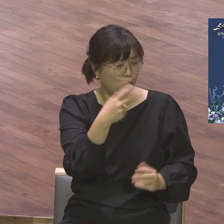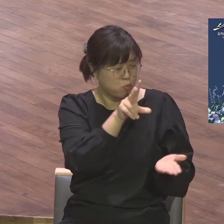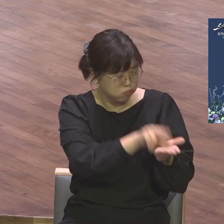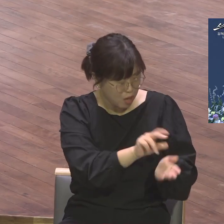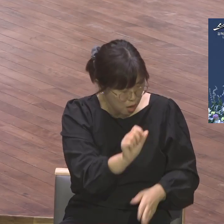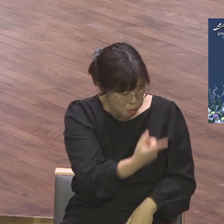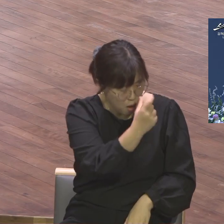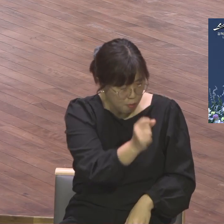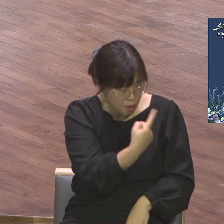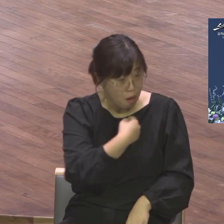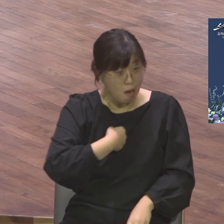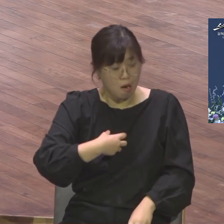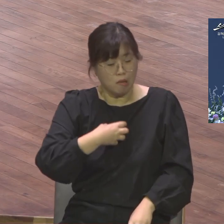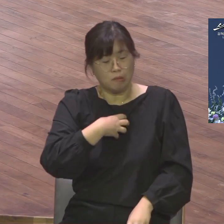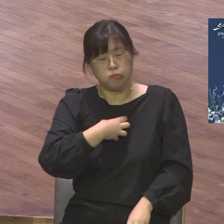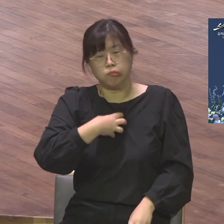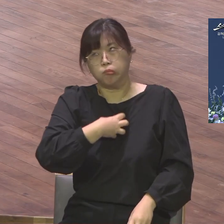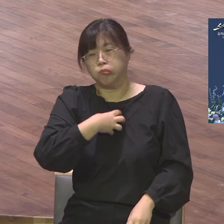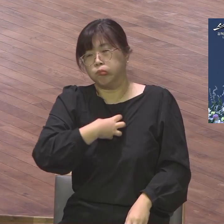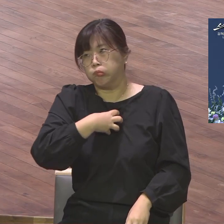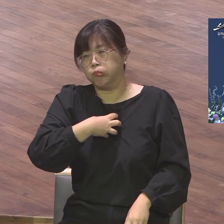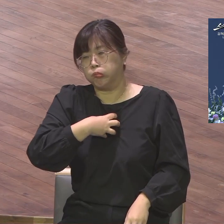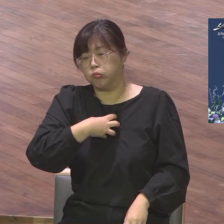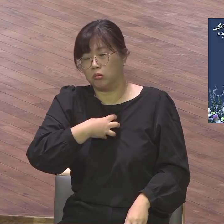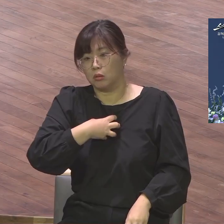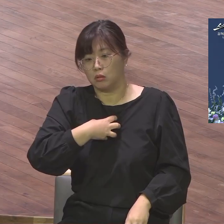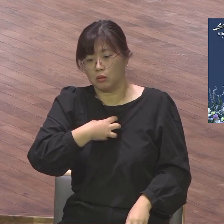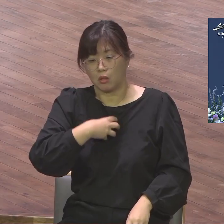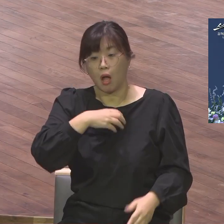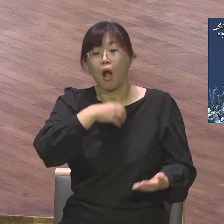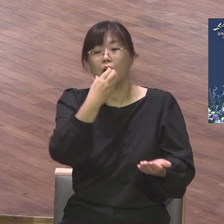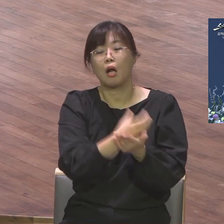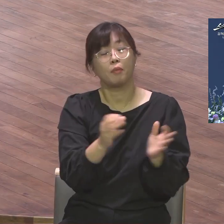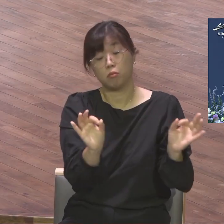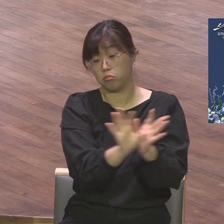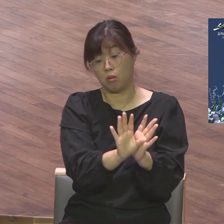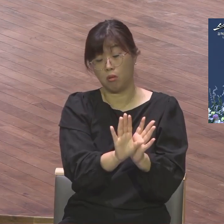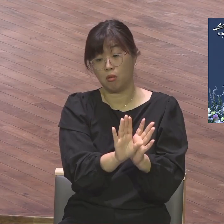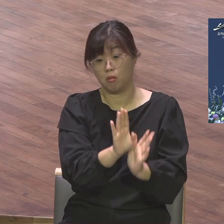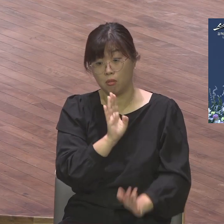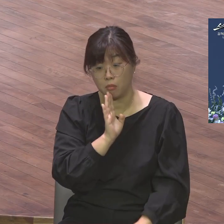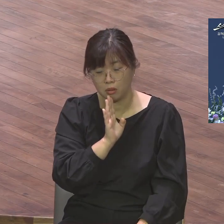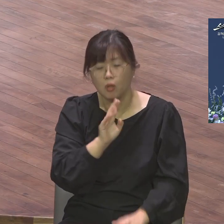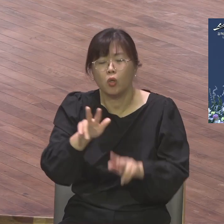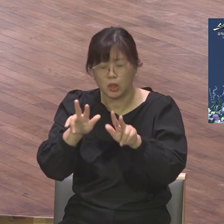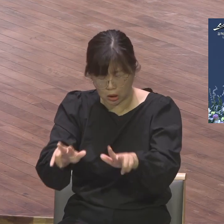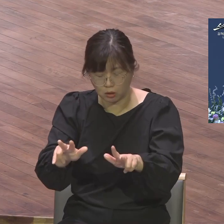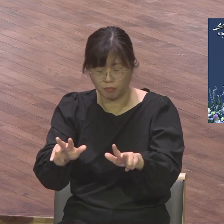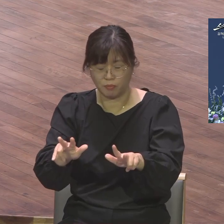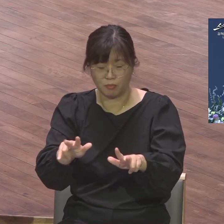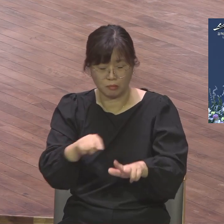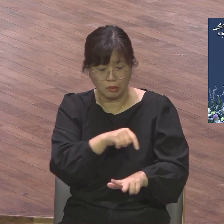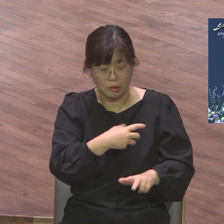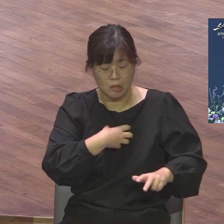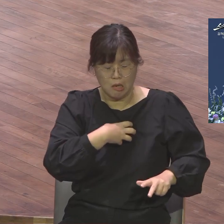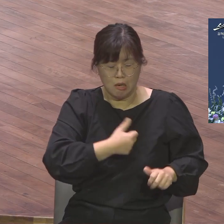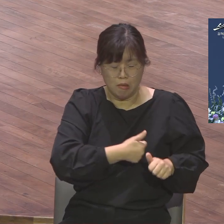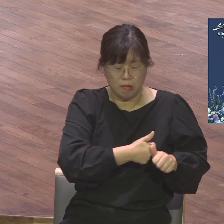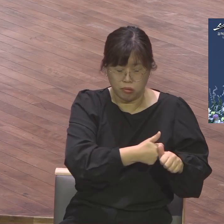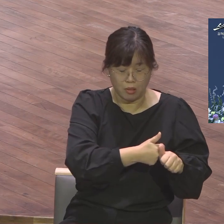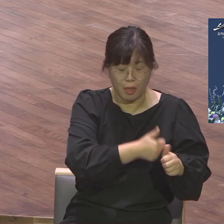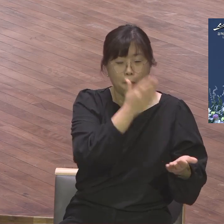없지요. 이 밤에 내려놓으시 바랍니다. 어떤 목사님이 구원받은 하나님의